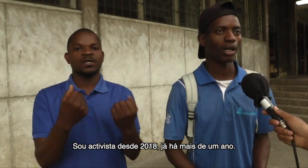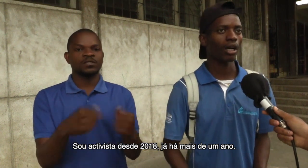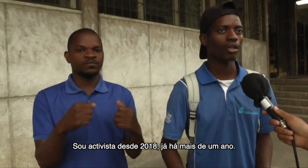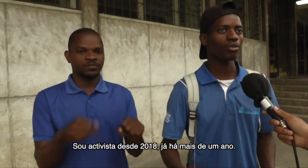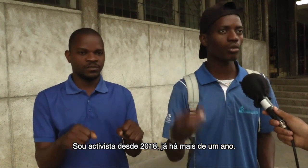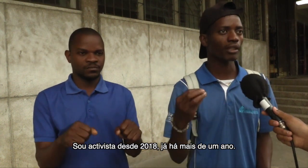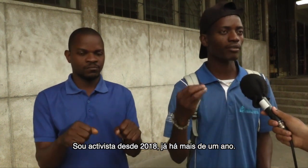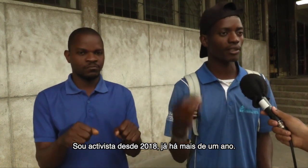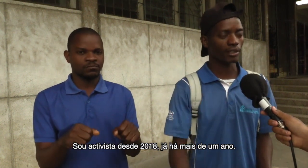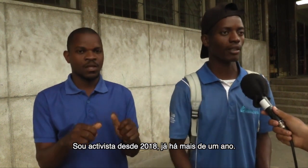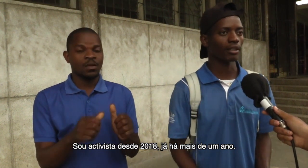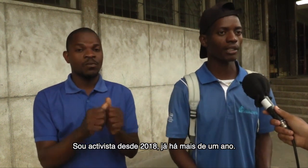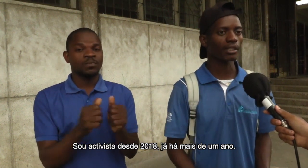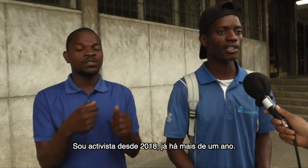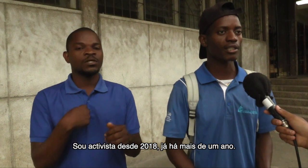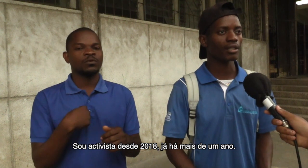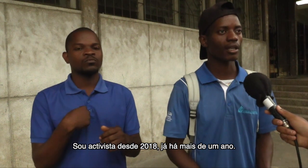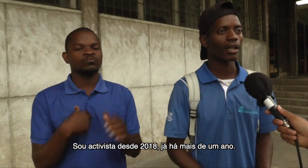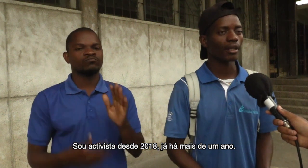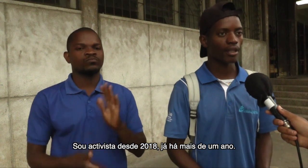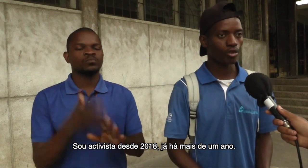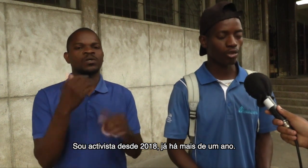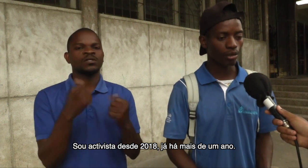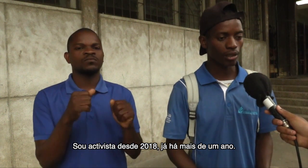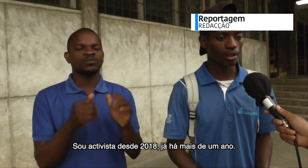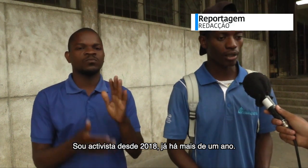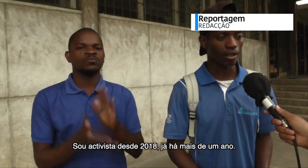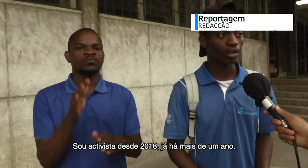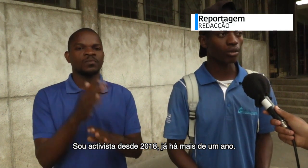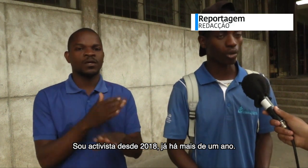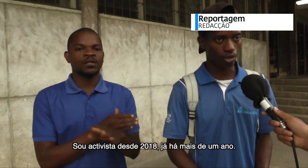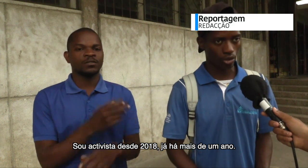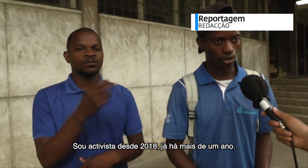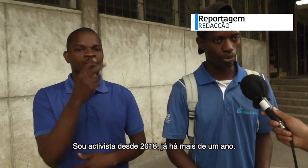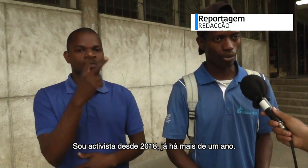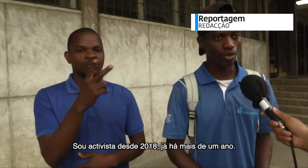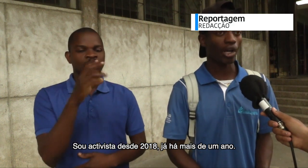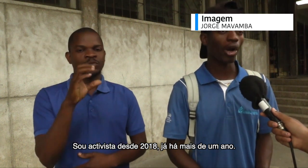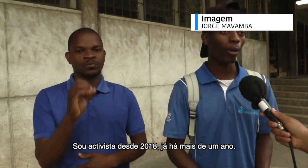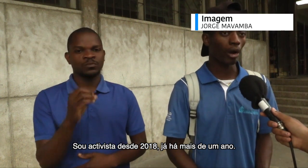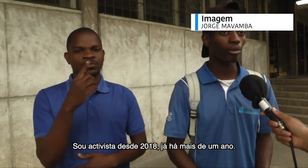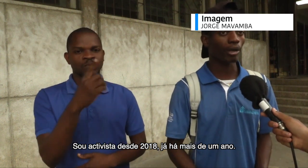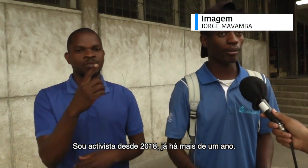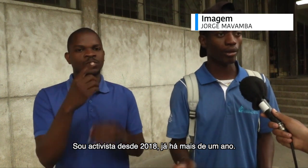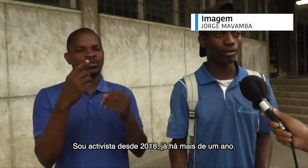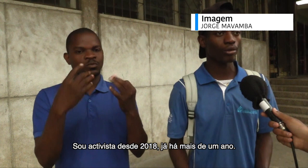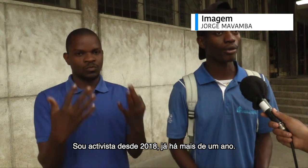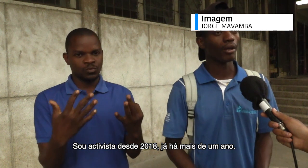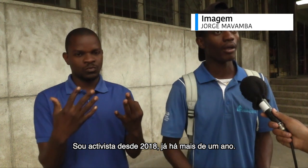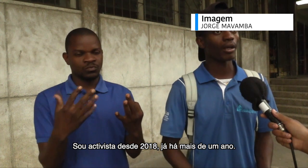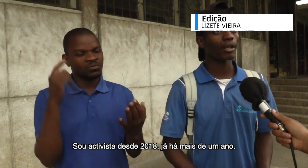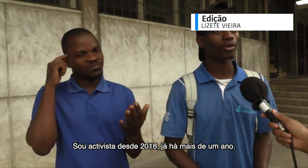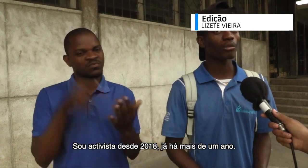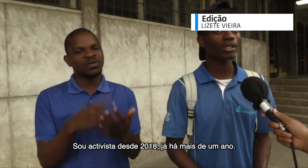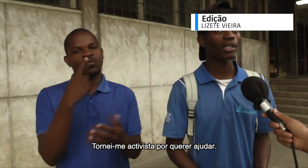Ok, eu sou ativista já desde 2018, já há um ano, qualquer barulho.